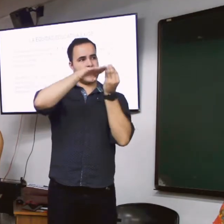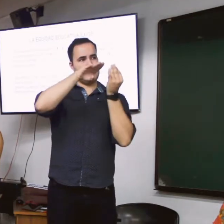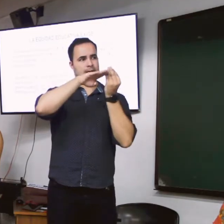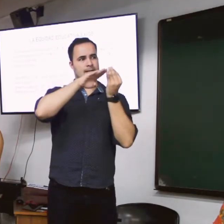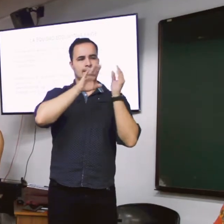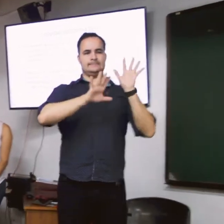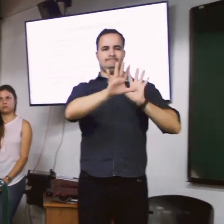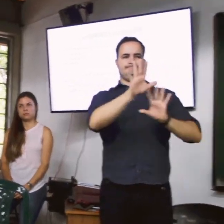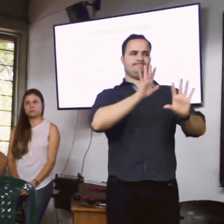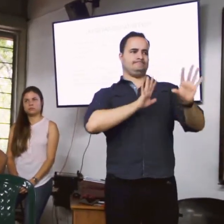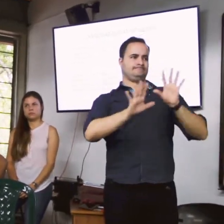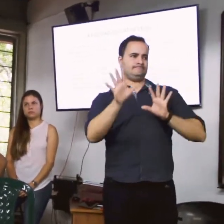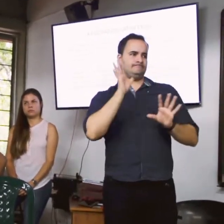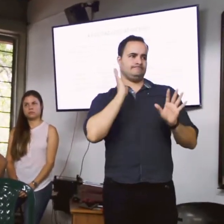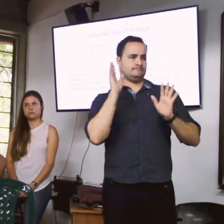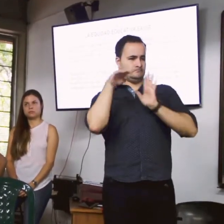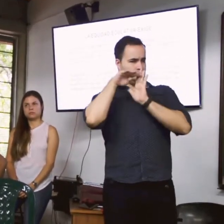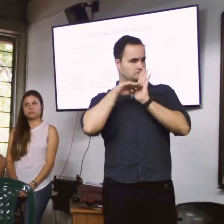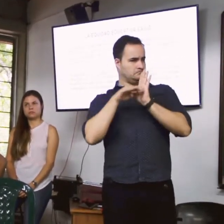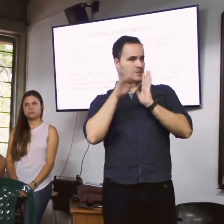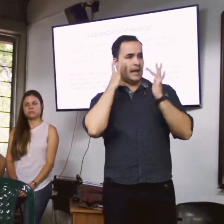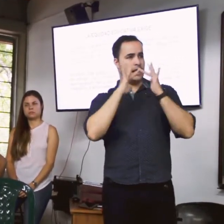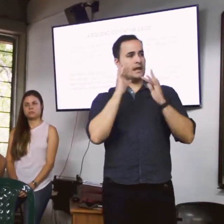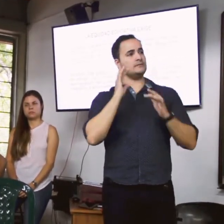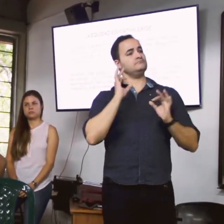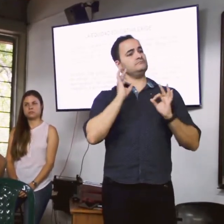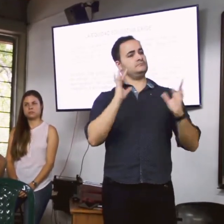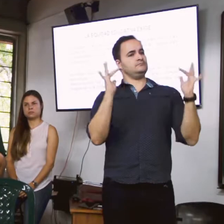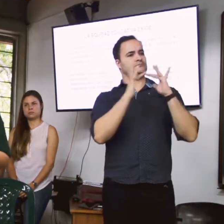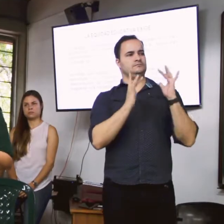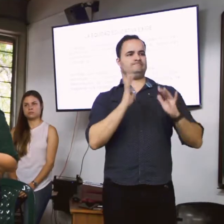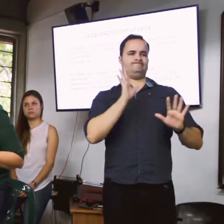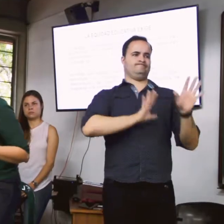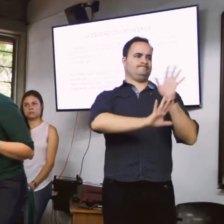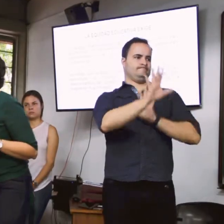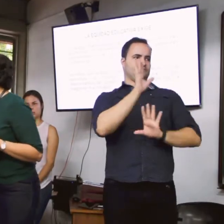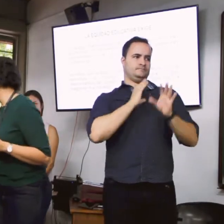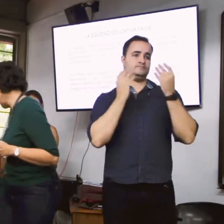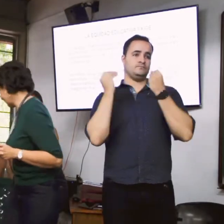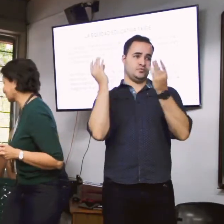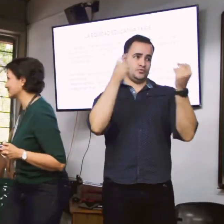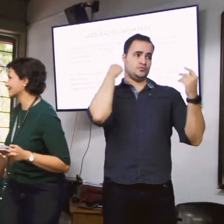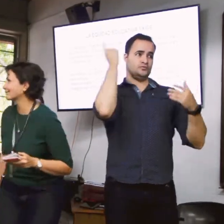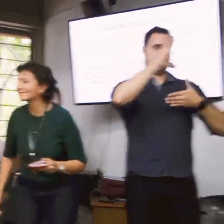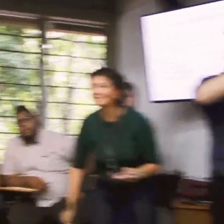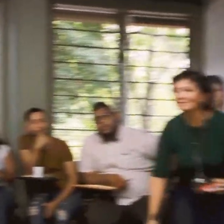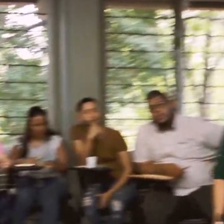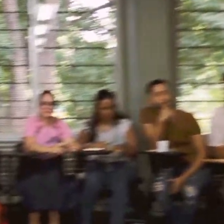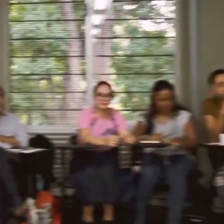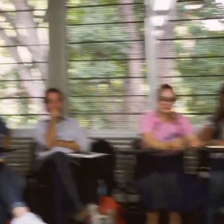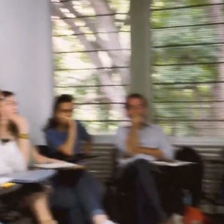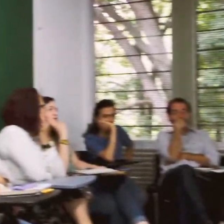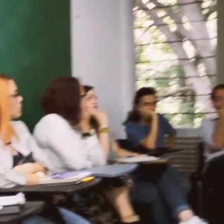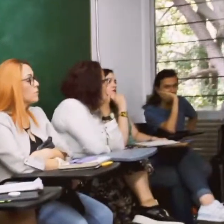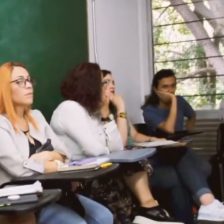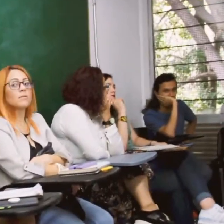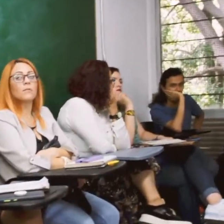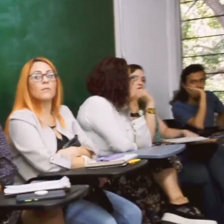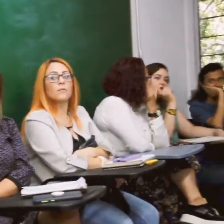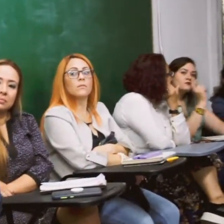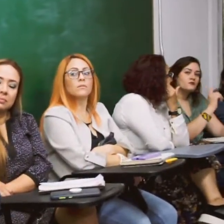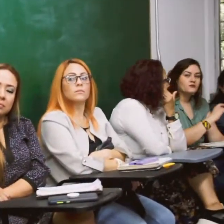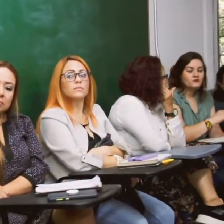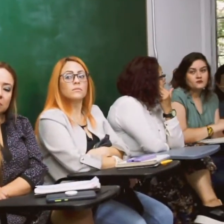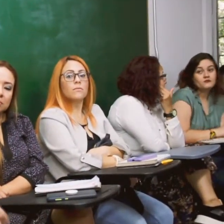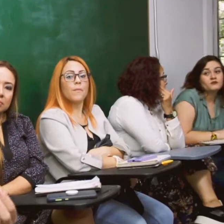ha sido cuestionado como políticamente correcto, ¿no? Yo quería hacer una pequeña intervención, no puedo dejar de hacerla, y